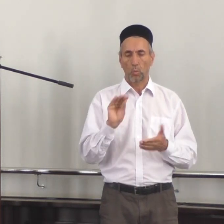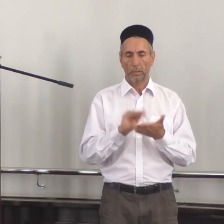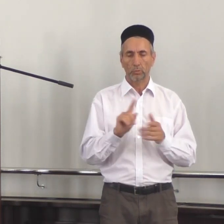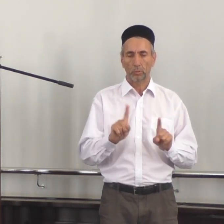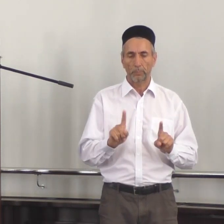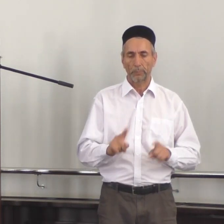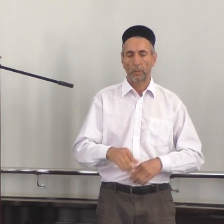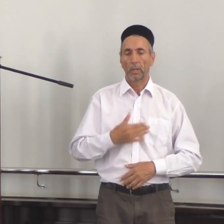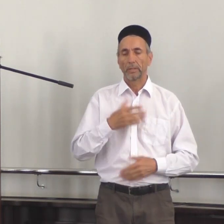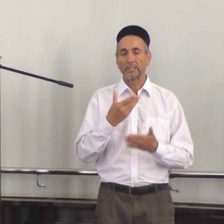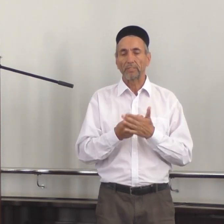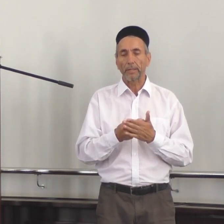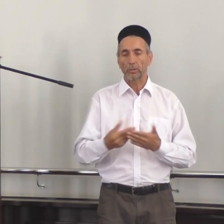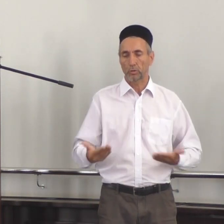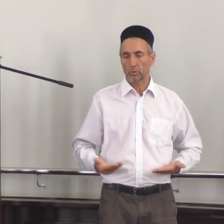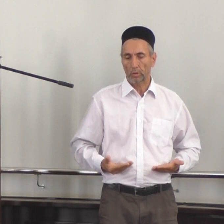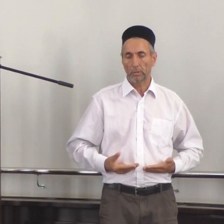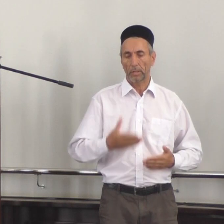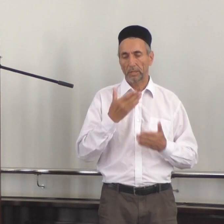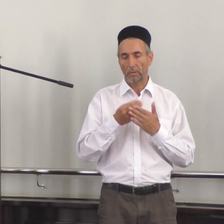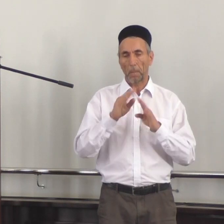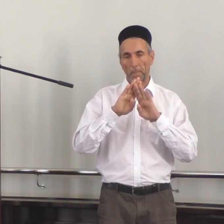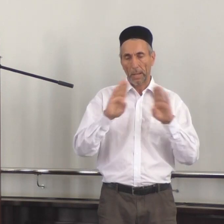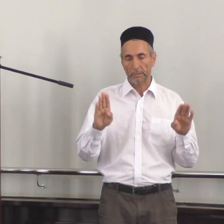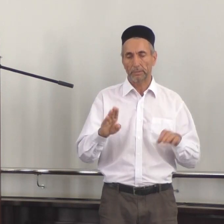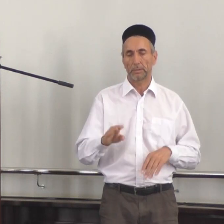саллям үзенең тормышы белән безгә күрсәтә.